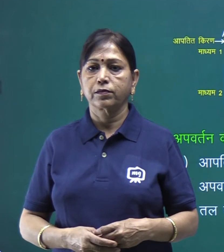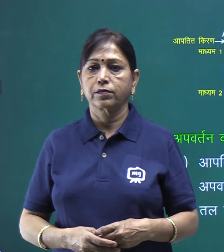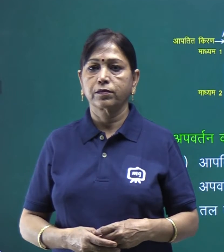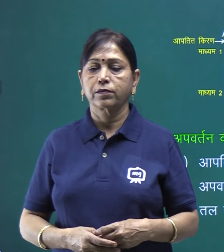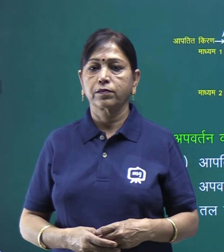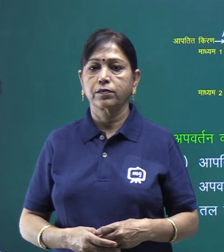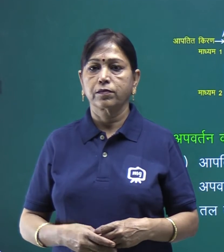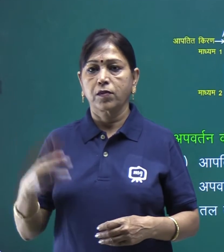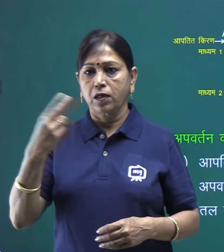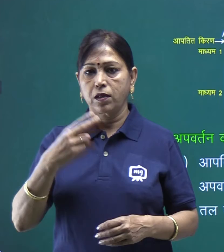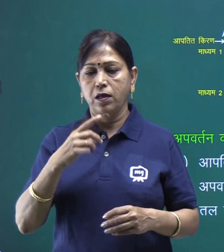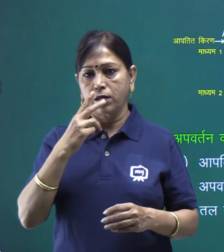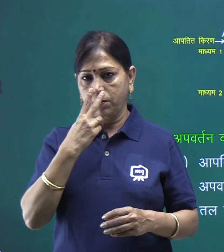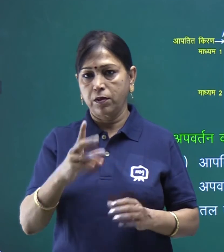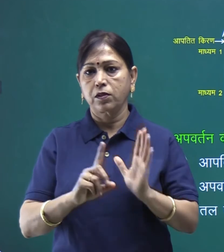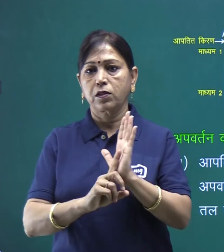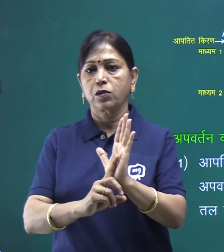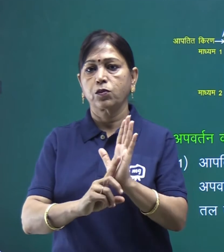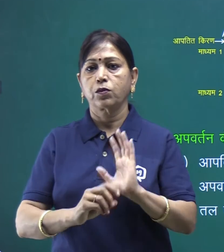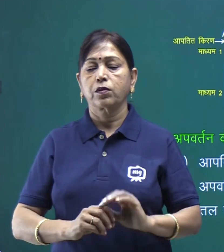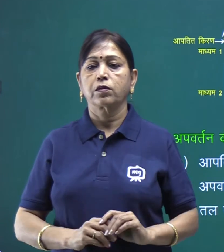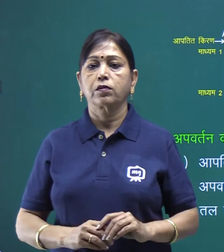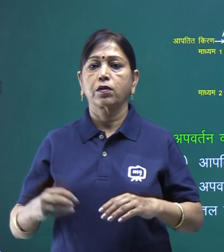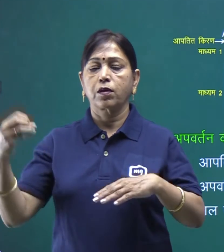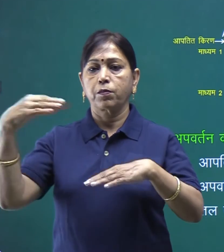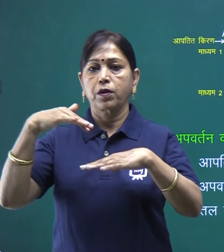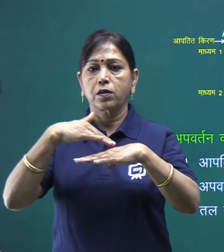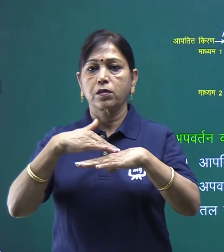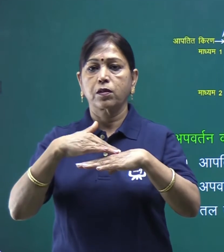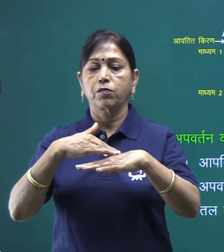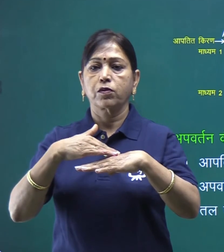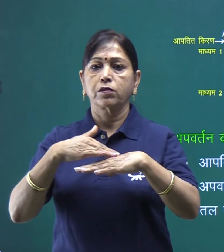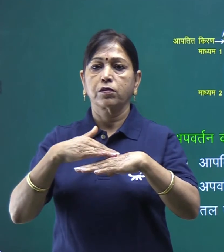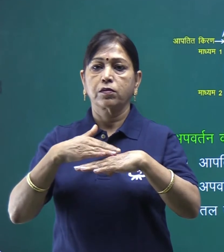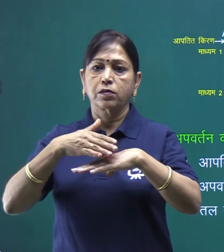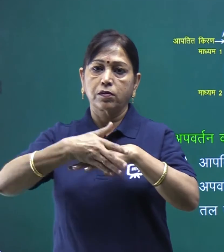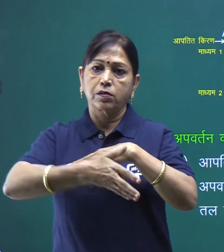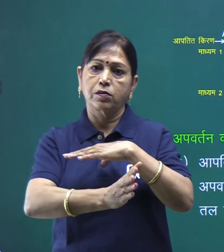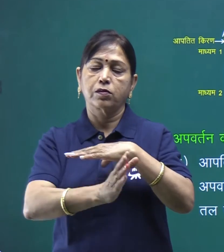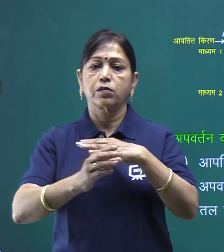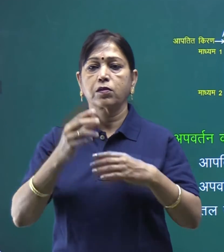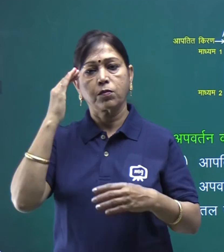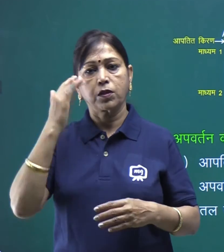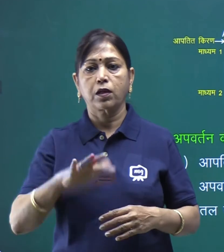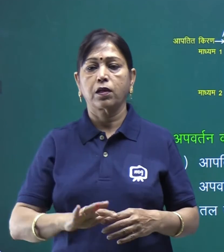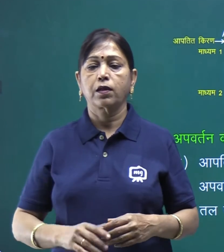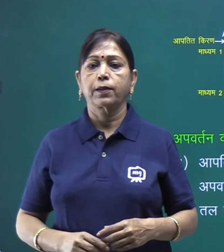जैसा कि आरेख चित्र में प्रकाश का अपवर्तन समझाया गया है।